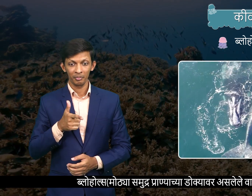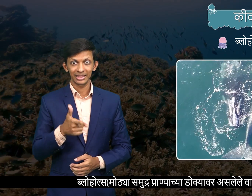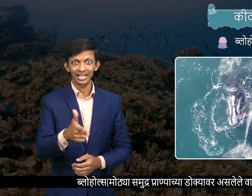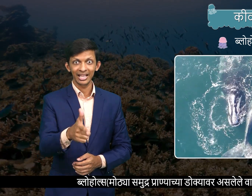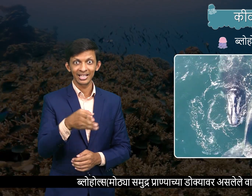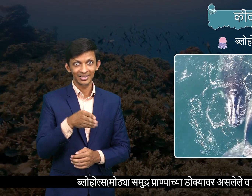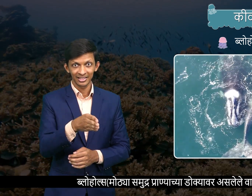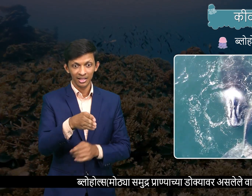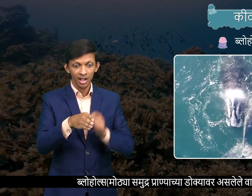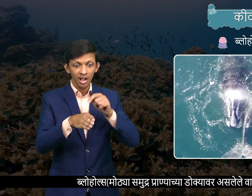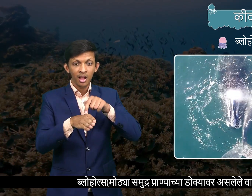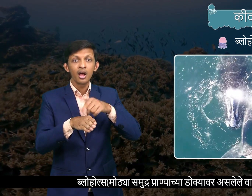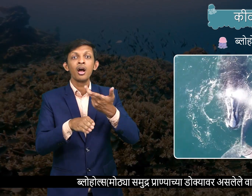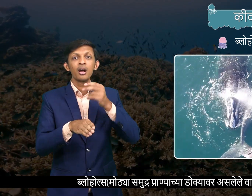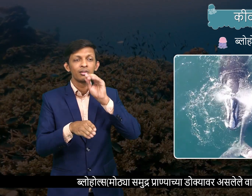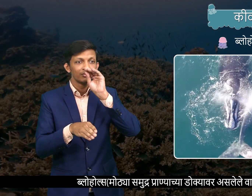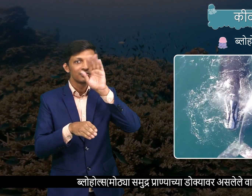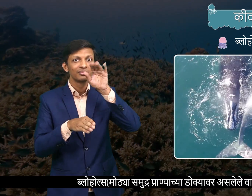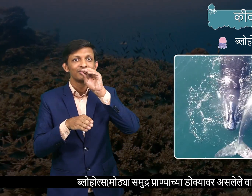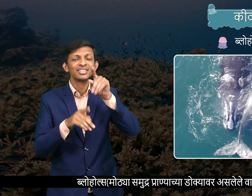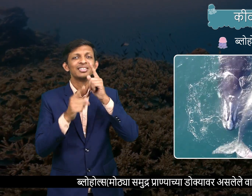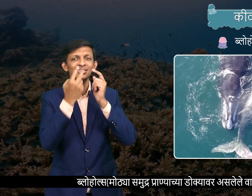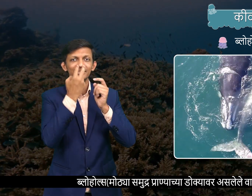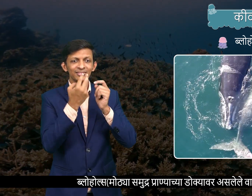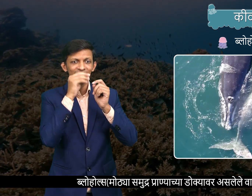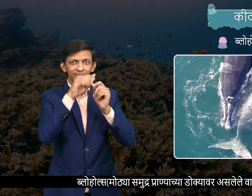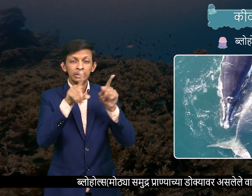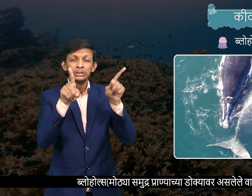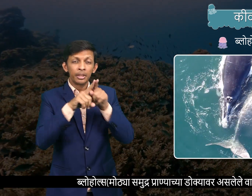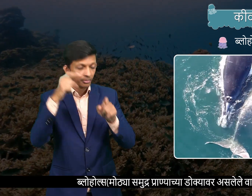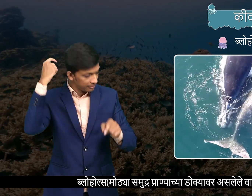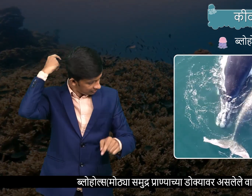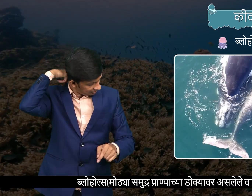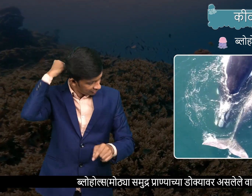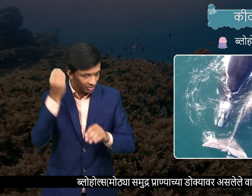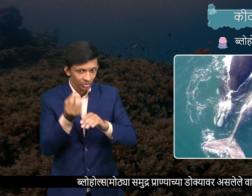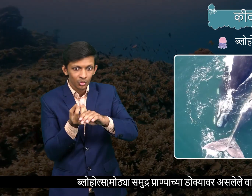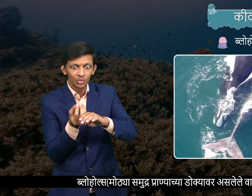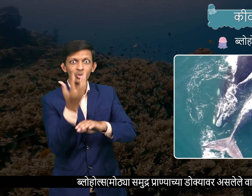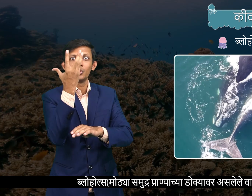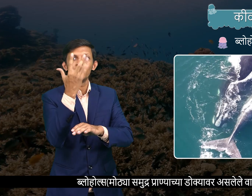ब्लोहोल्स, मोठ्या समुद्र प्राण्याच्या डोक्यावर असलेले वायुछिद्र.